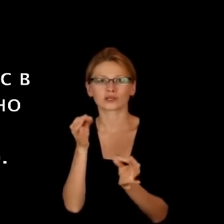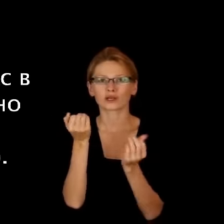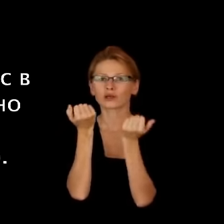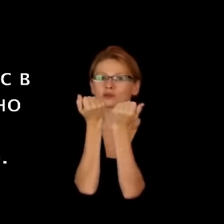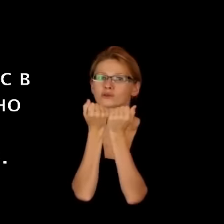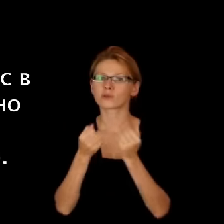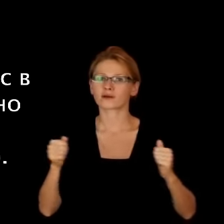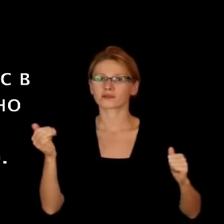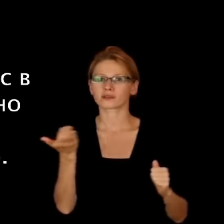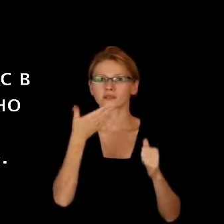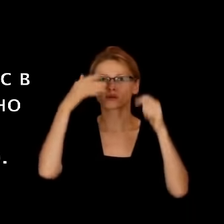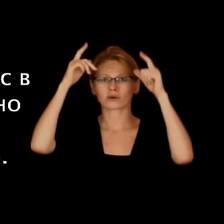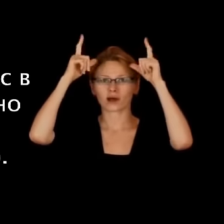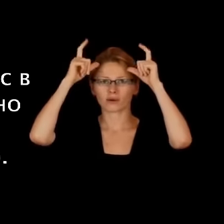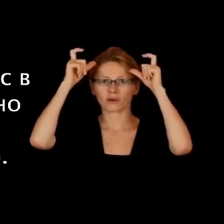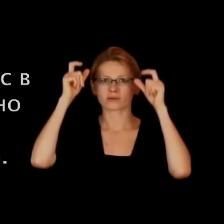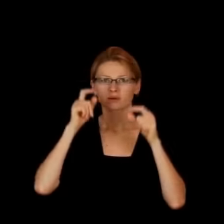искушение, но избавь нас от лукавого.